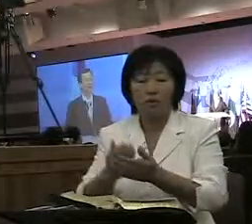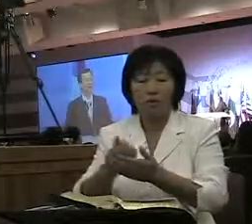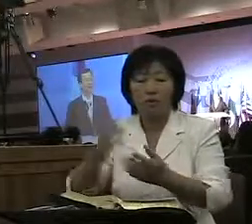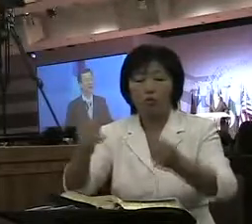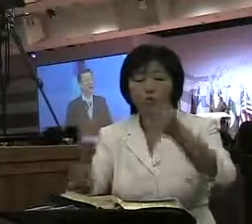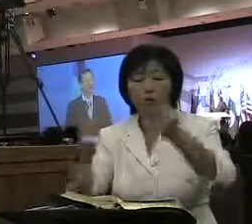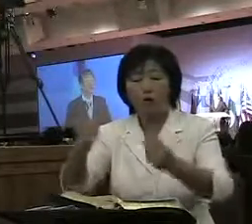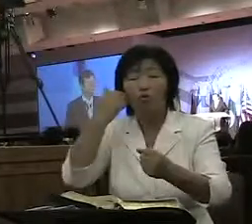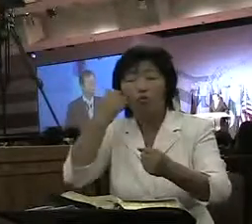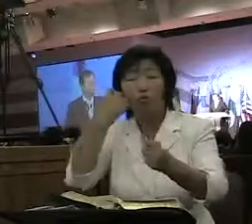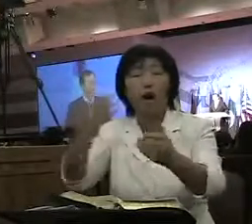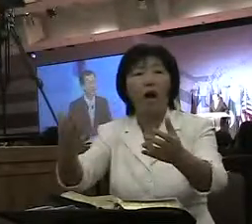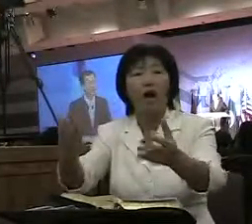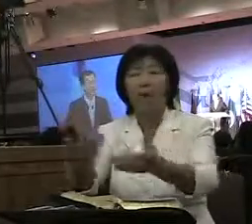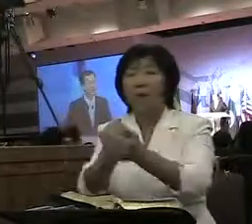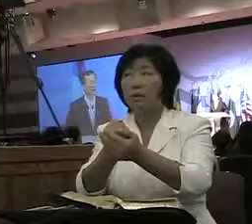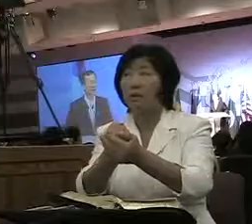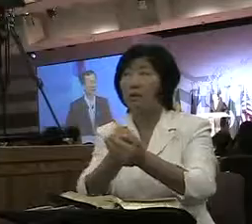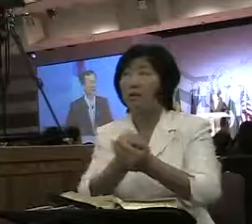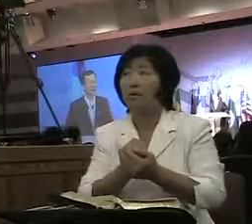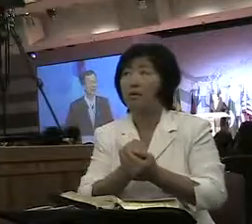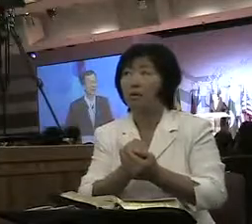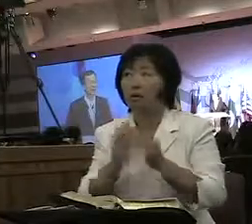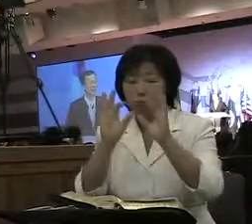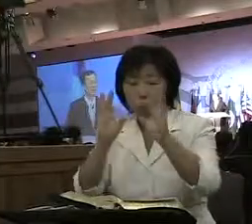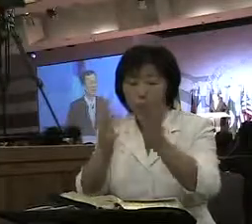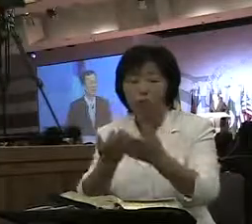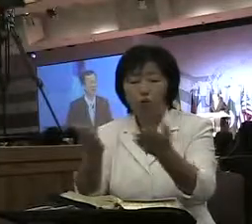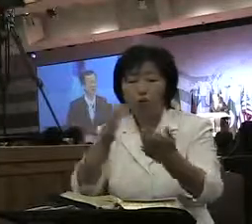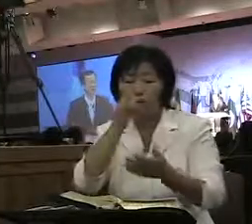잡았는가 보여주시고 있는 겁니다.